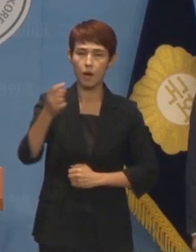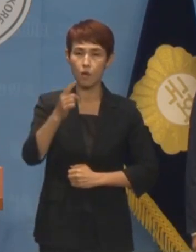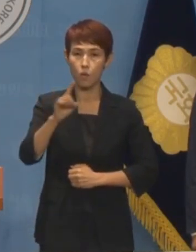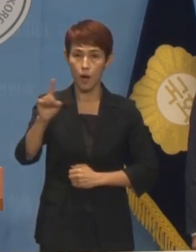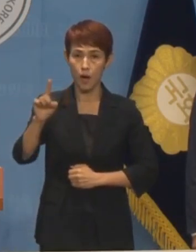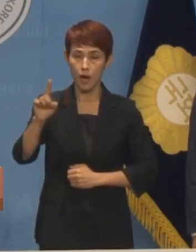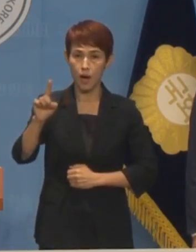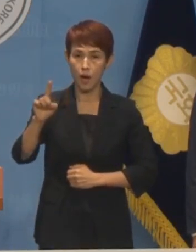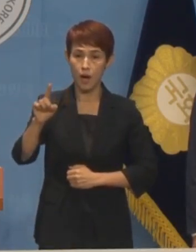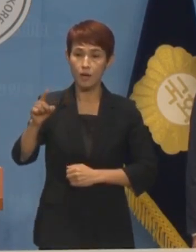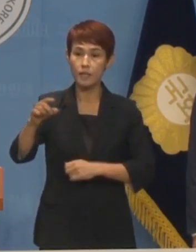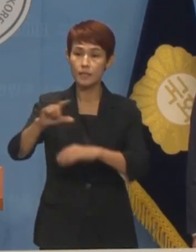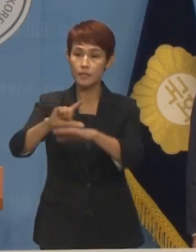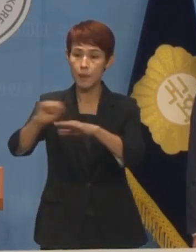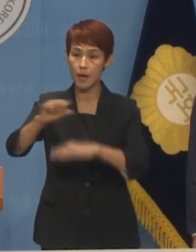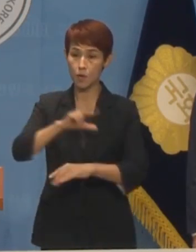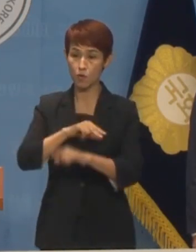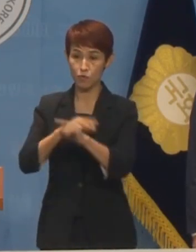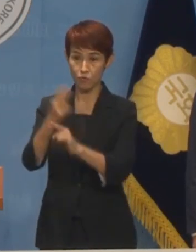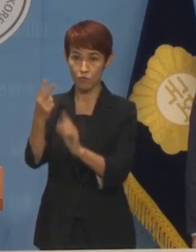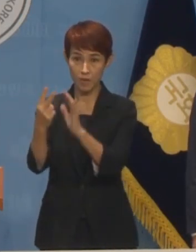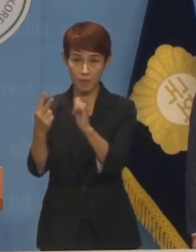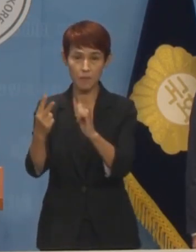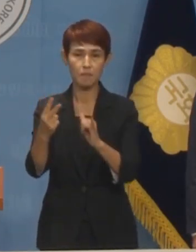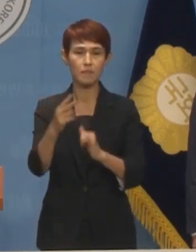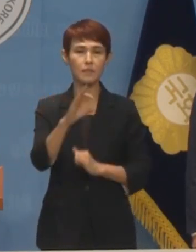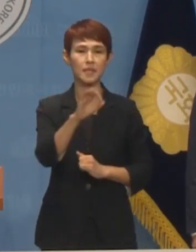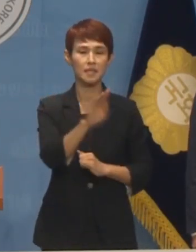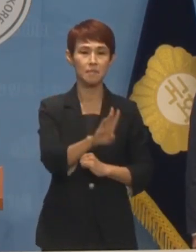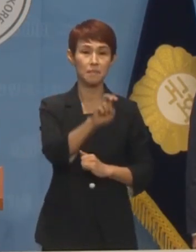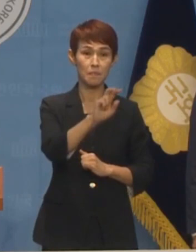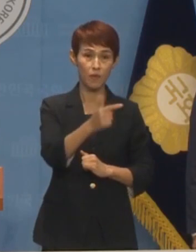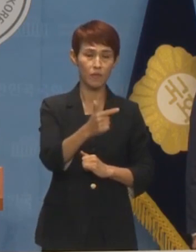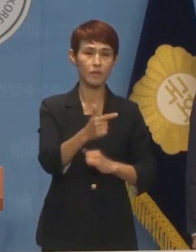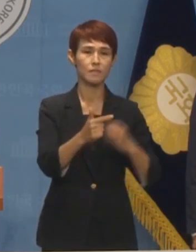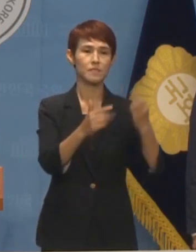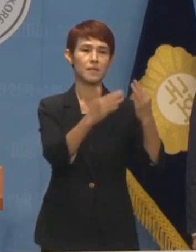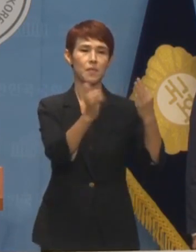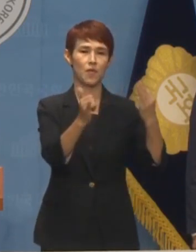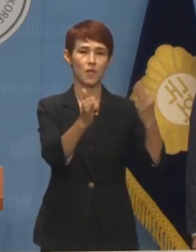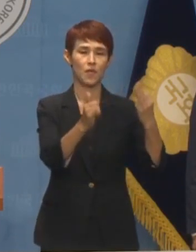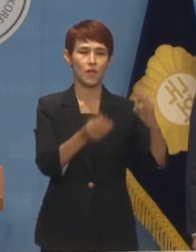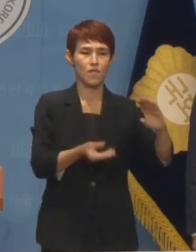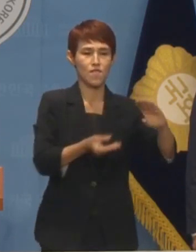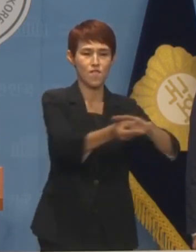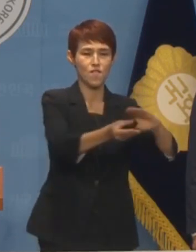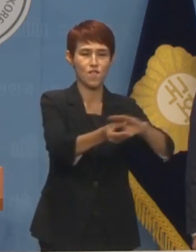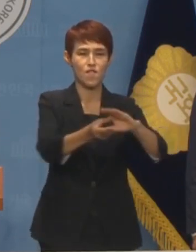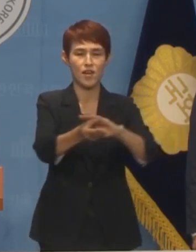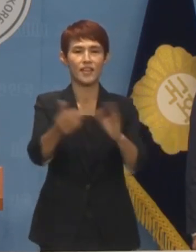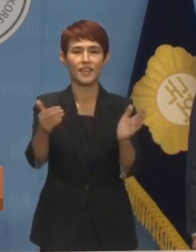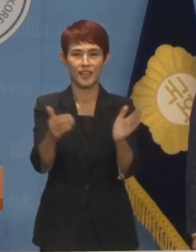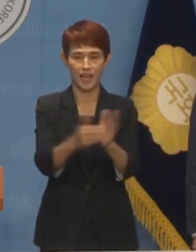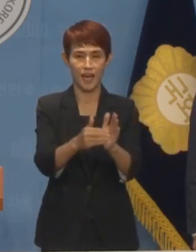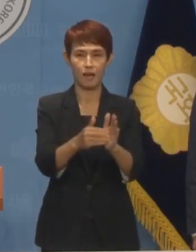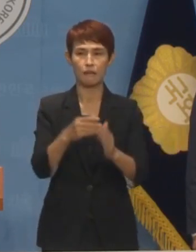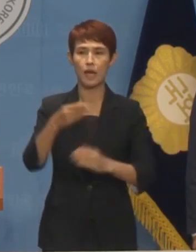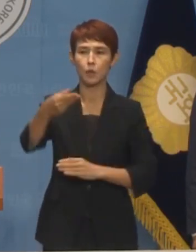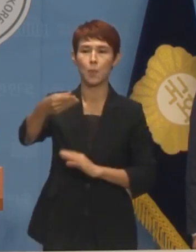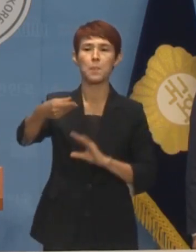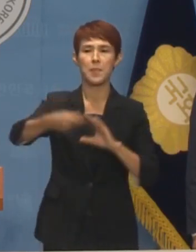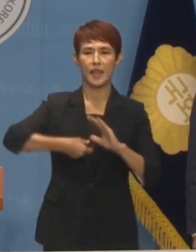지방의원 2명이 읍면협의회장 13명에게 현금을 주었고 자신들도 이를